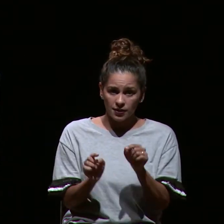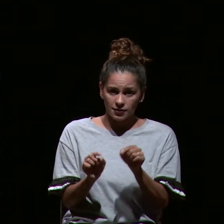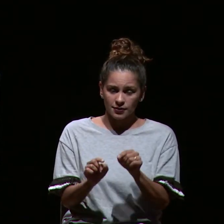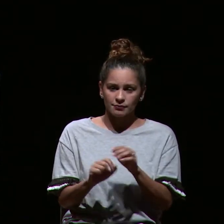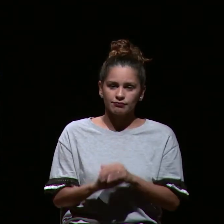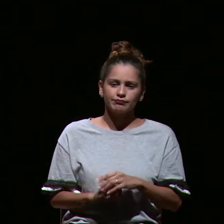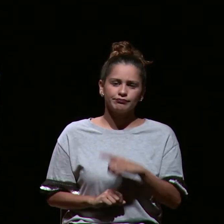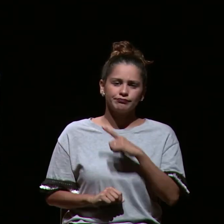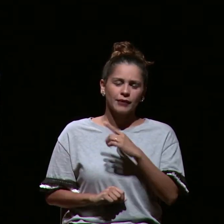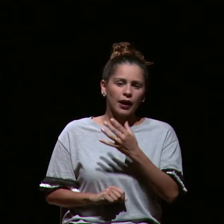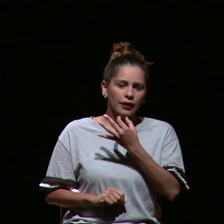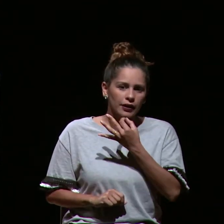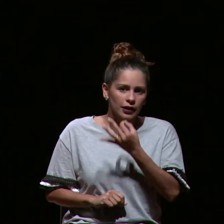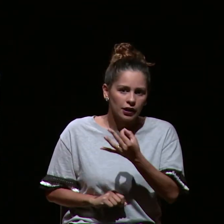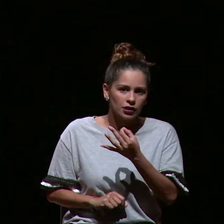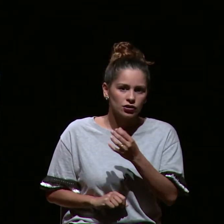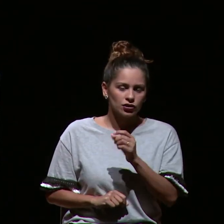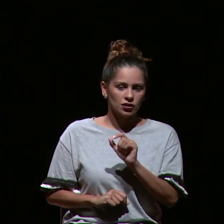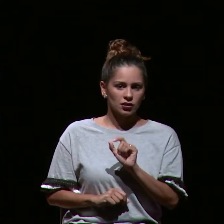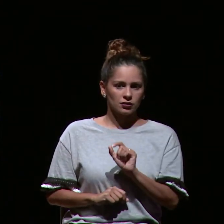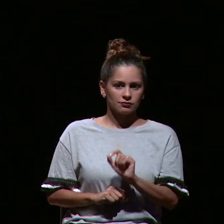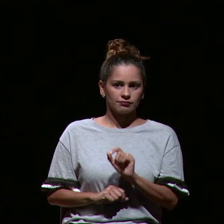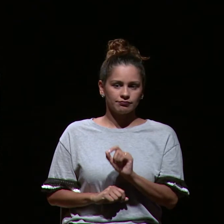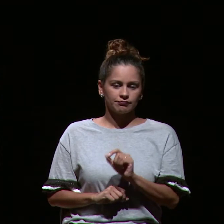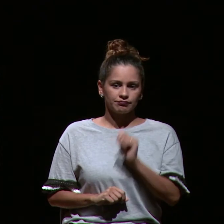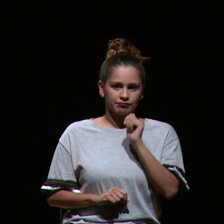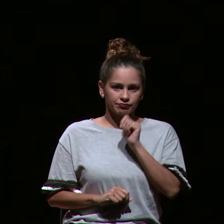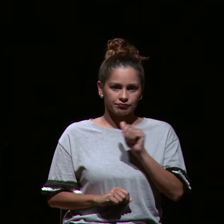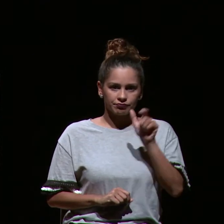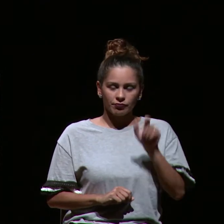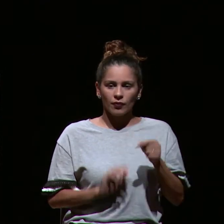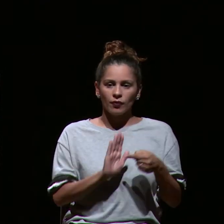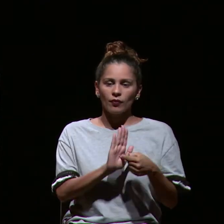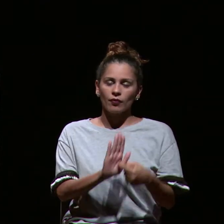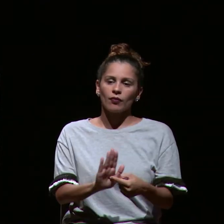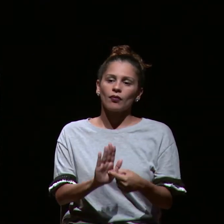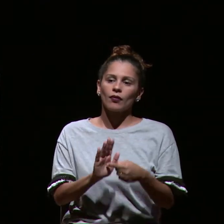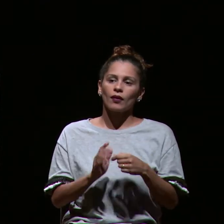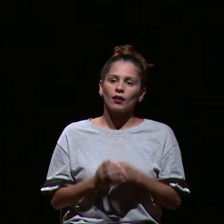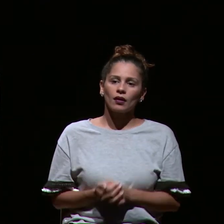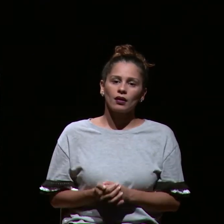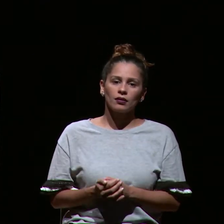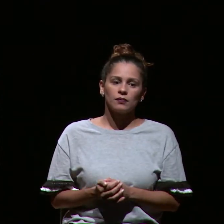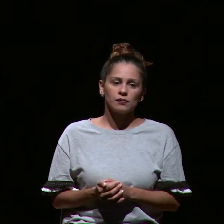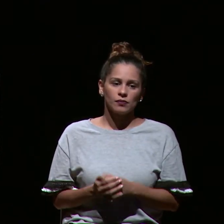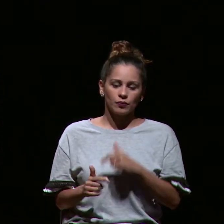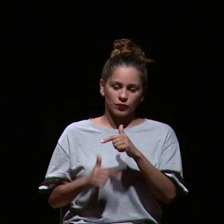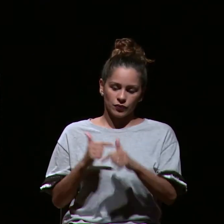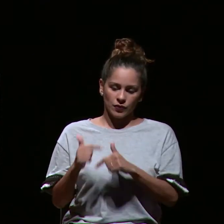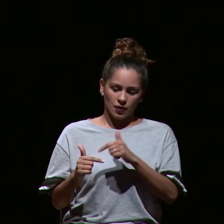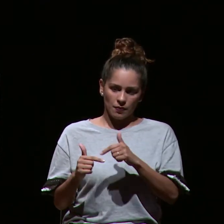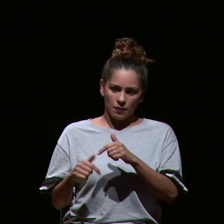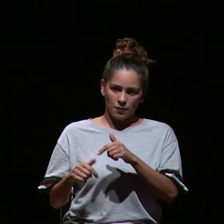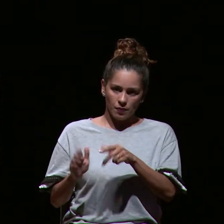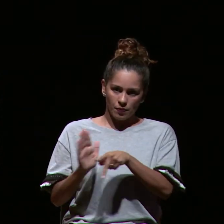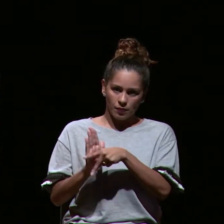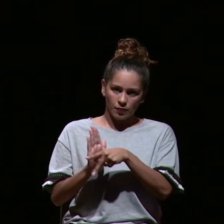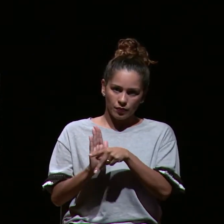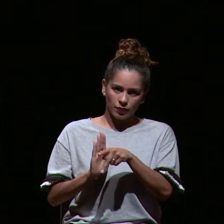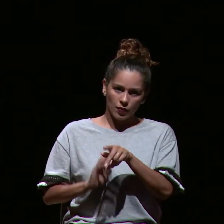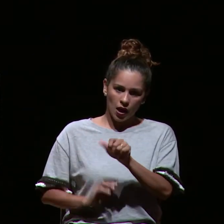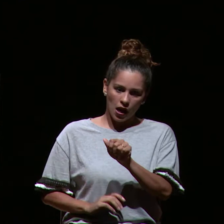requentada crítica formalista responsável por atribuir aos trabalhos plásticos de Arthur Bispo do Rosário um caráter